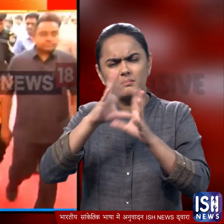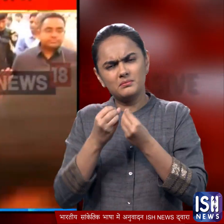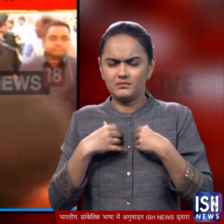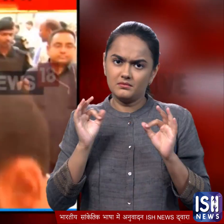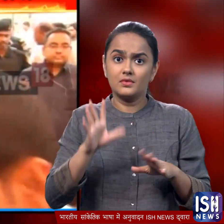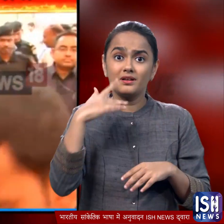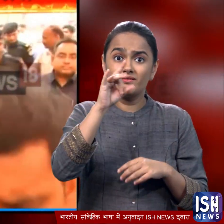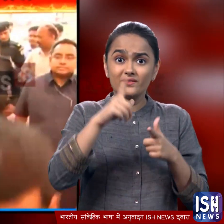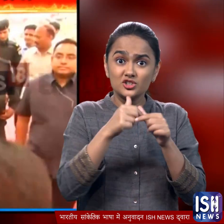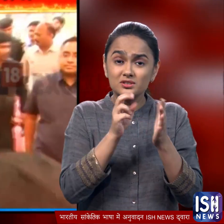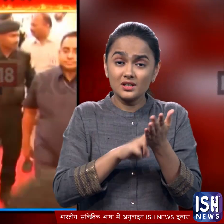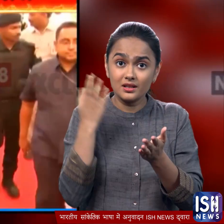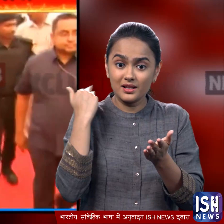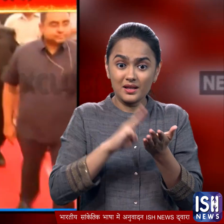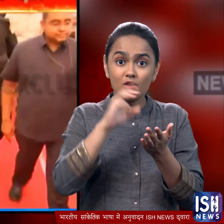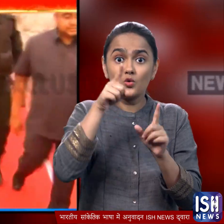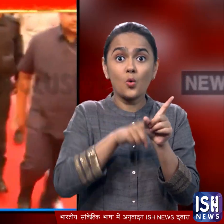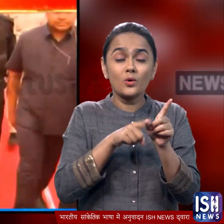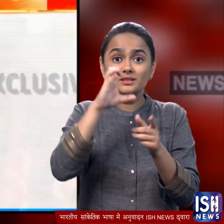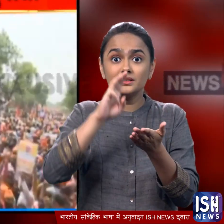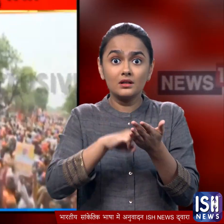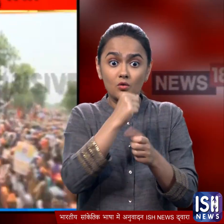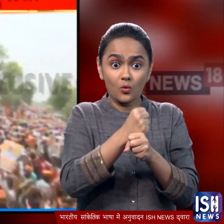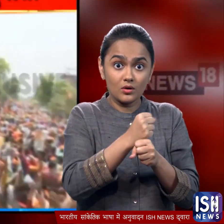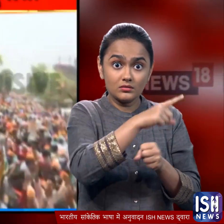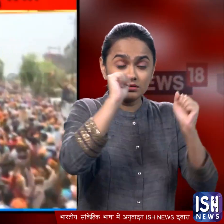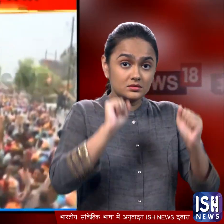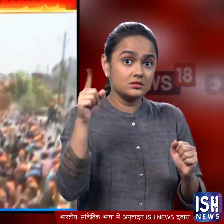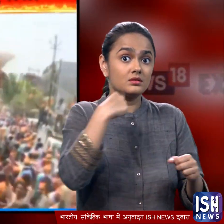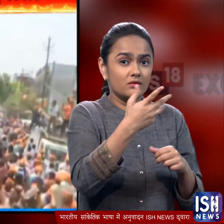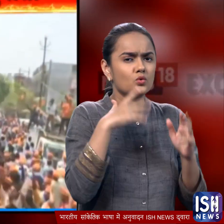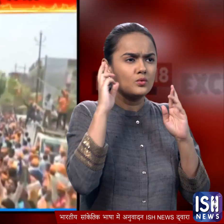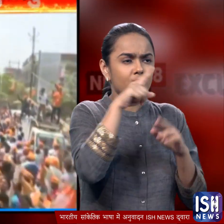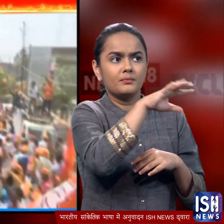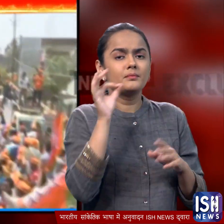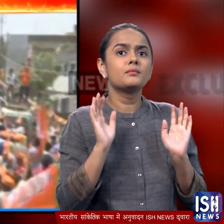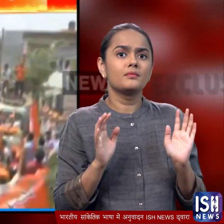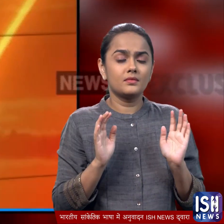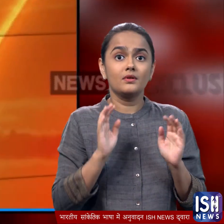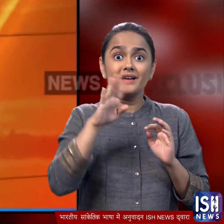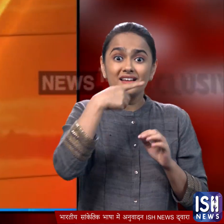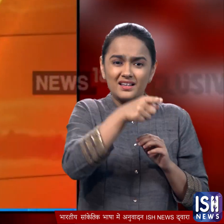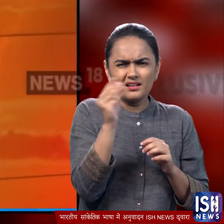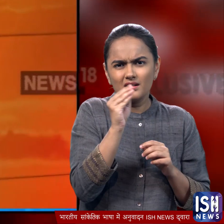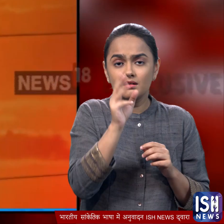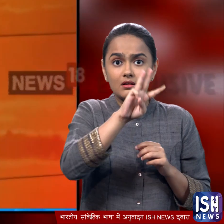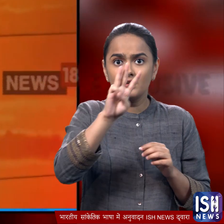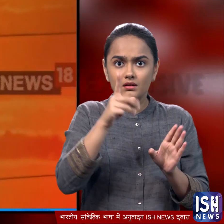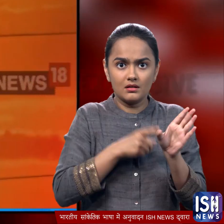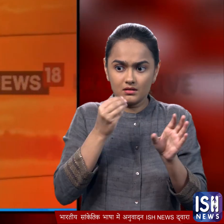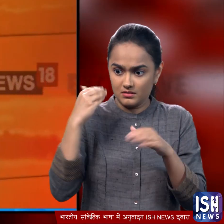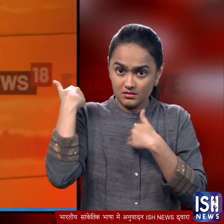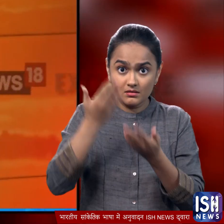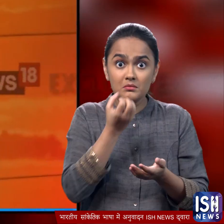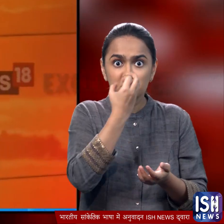इससे पहले 15 जनवरी को बीजेपी ने मुख्यमंत्री योगी आदित्यनाथ को गोरखपुर सदर सीट से उम्मीदवार बनाने का ऐलान किया था, जिस पर करीब 33